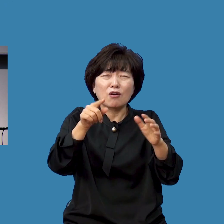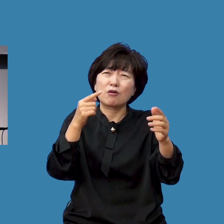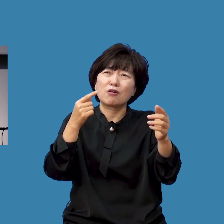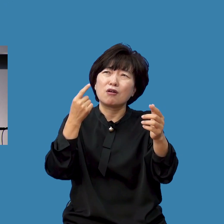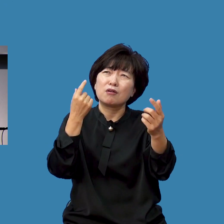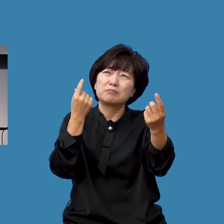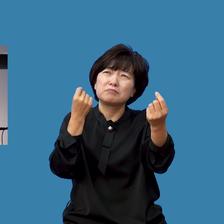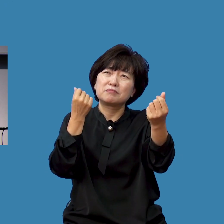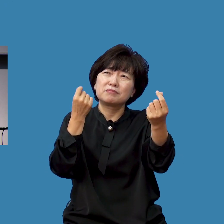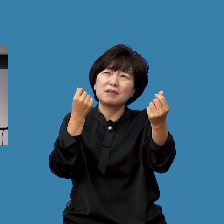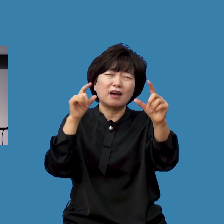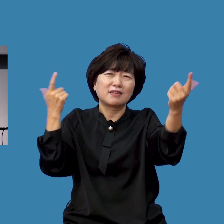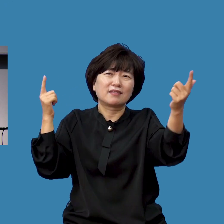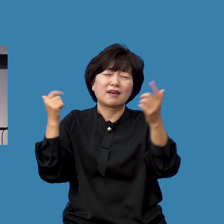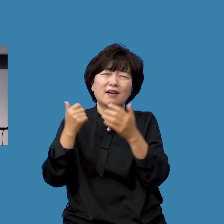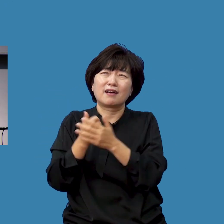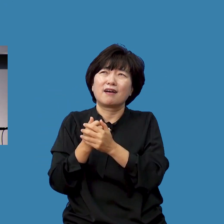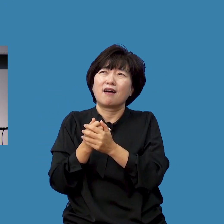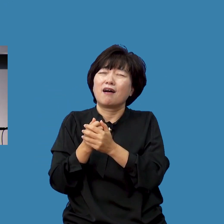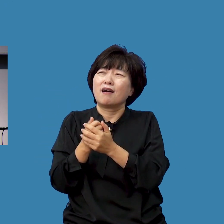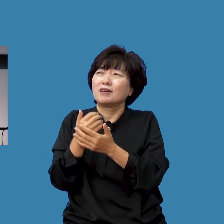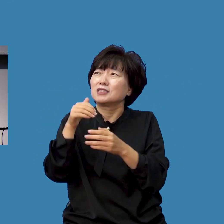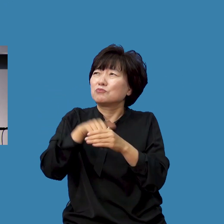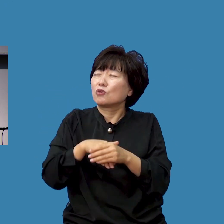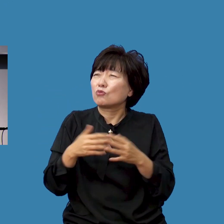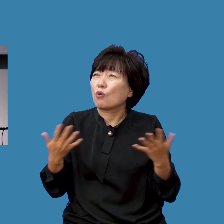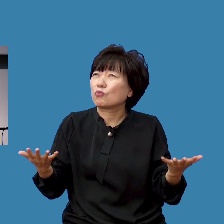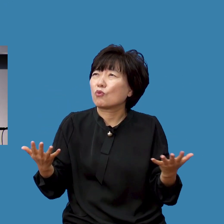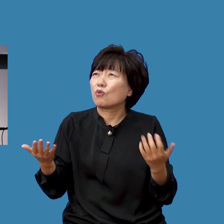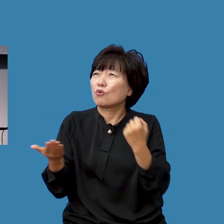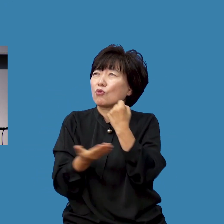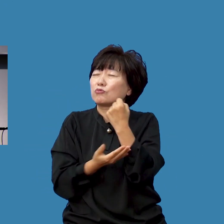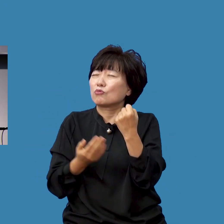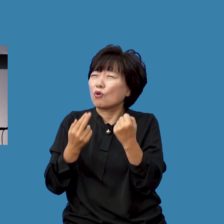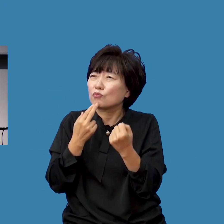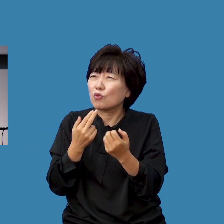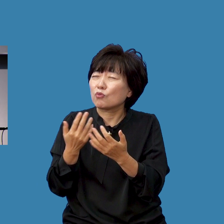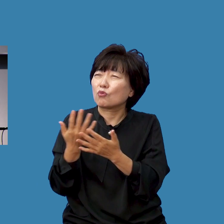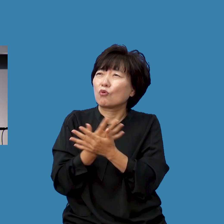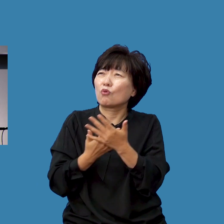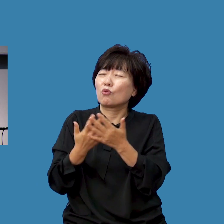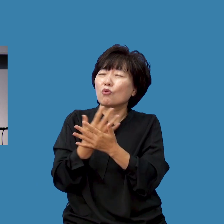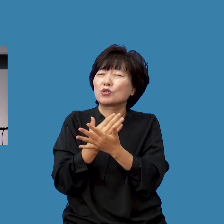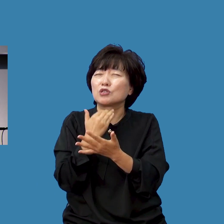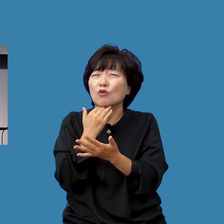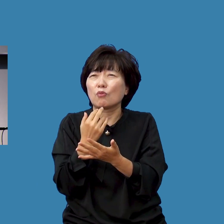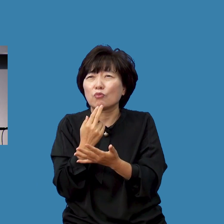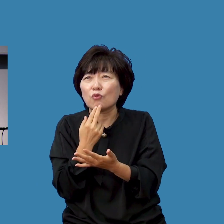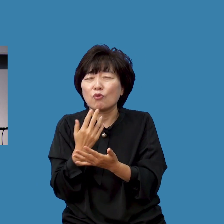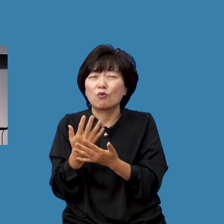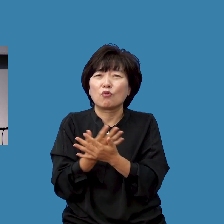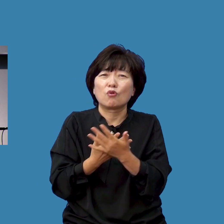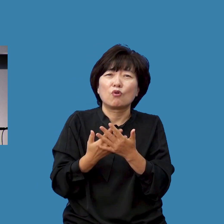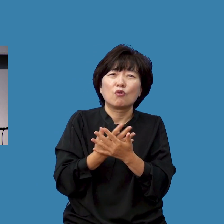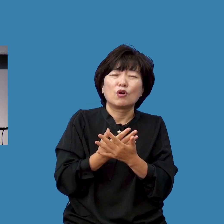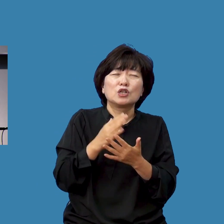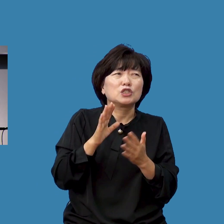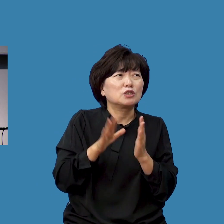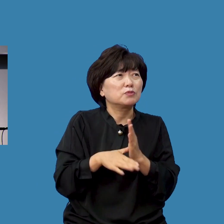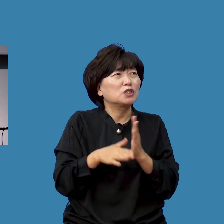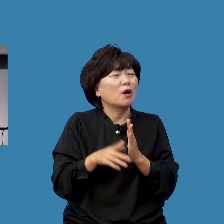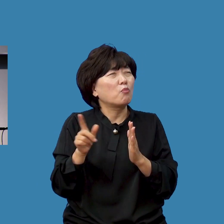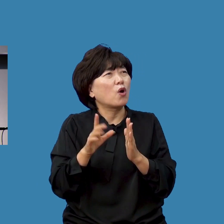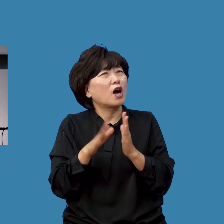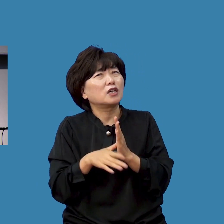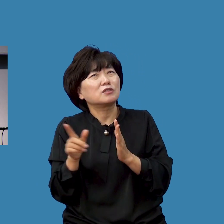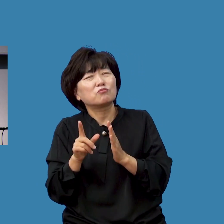거라도 있는데 그것도 아니야. 그냥 막막해. 심어놓은 것도 없고 거둘 것도 없고 기대할 것도